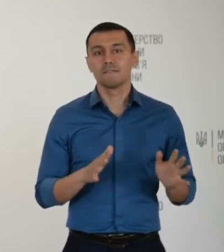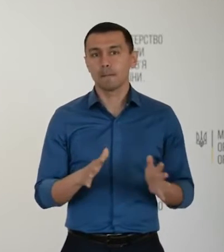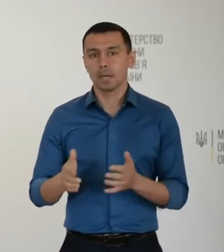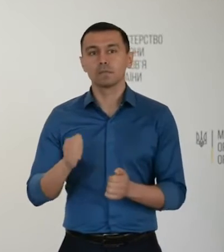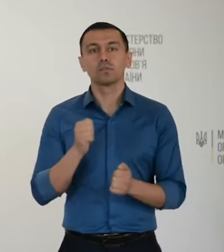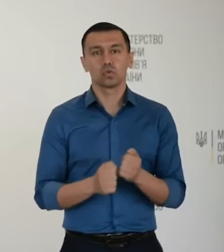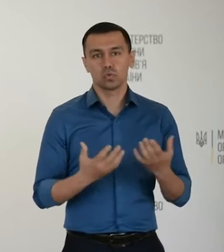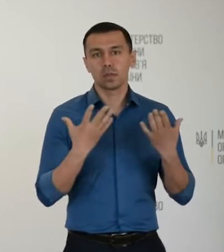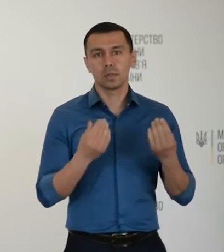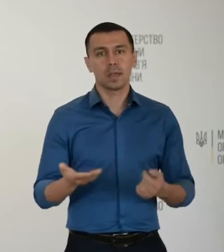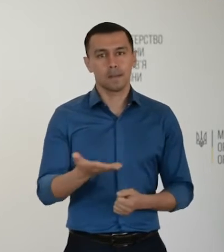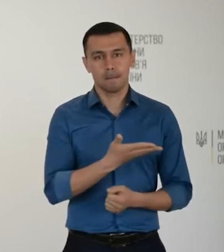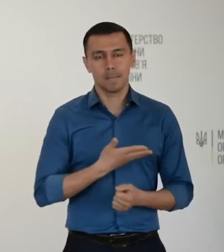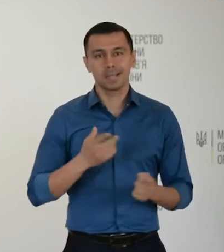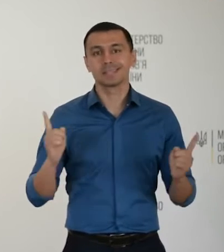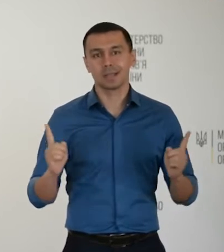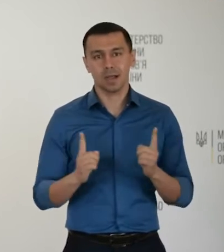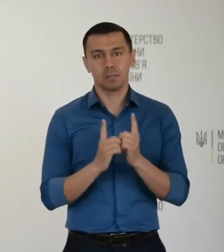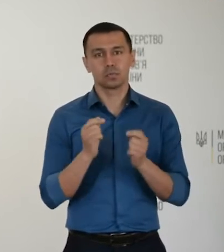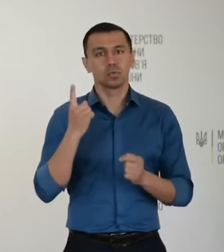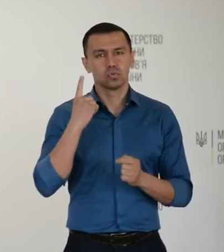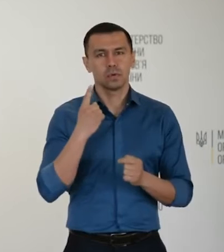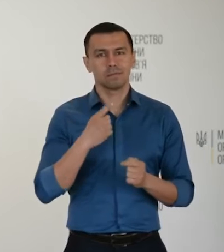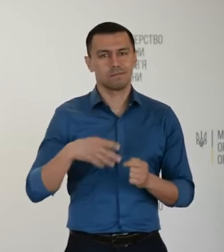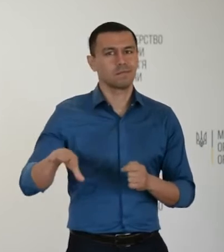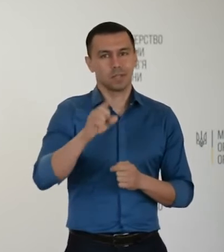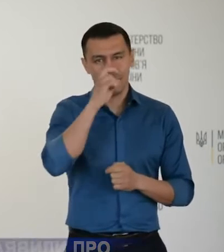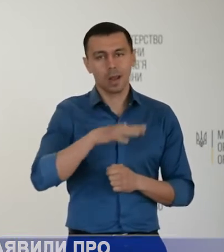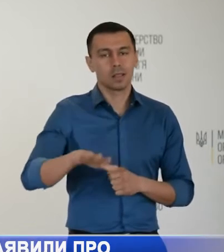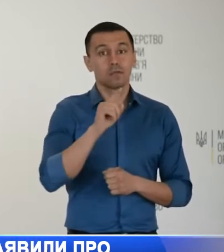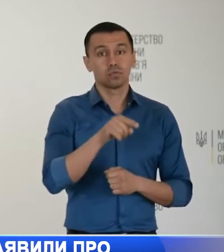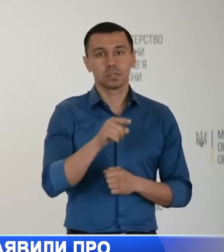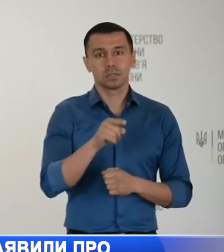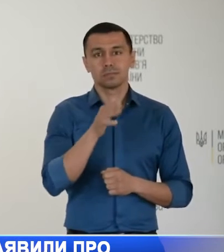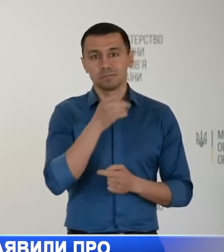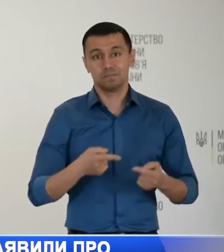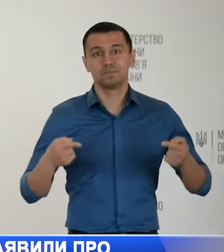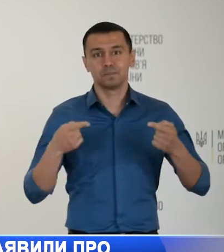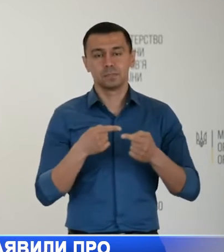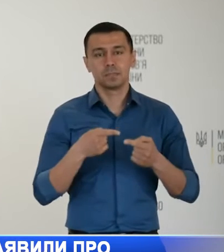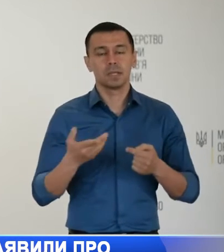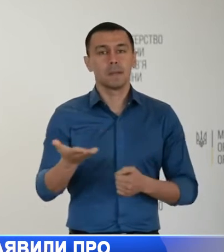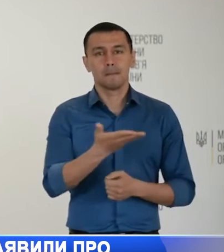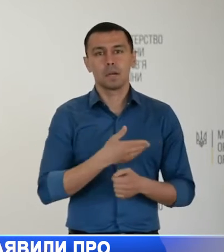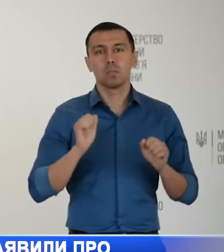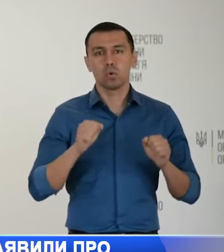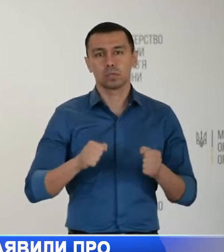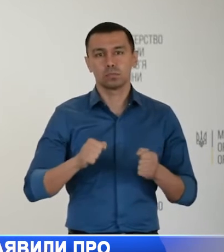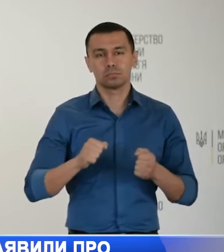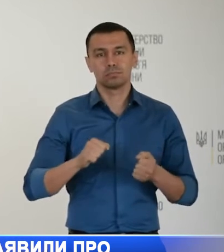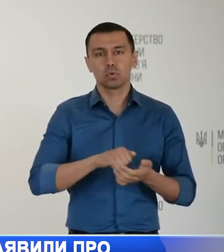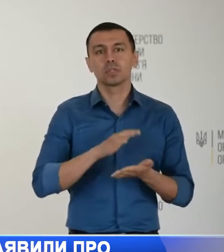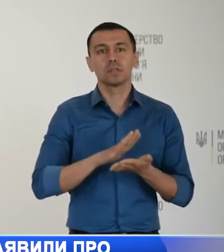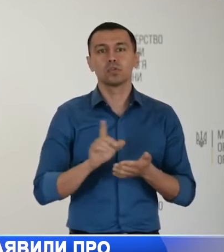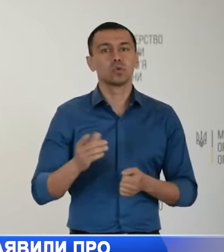випадків кожного дня ми стикаємось і чує вся країна. Але в той же самий час ми можемо констатувати,